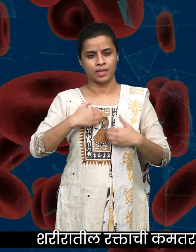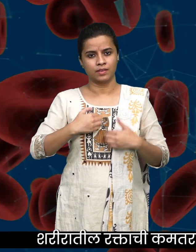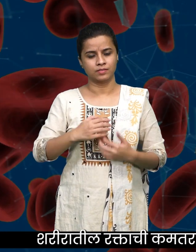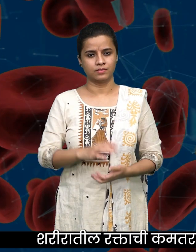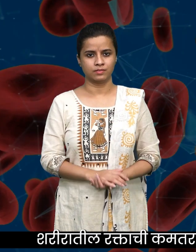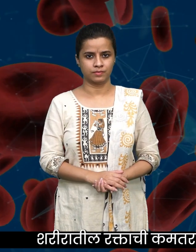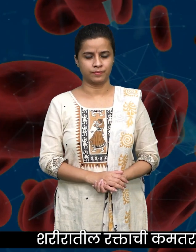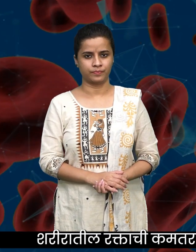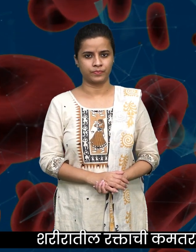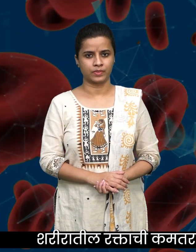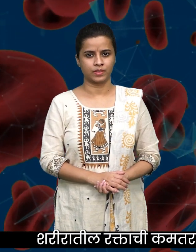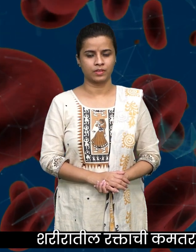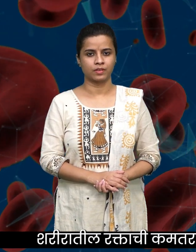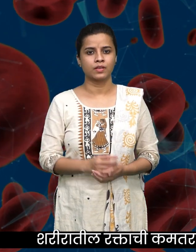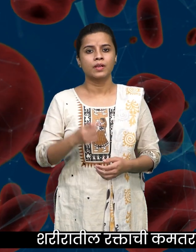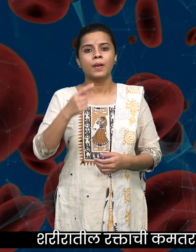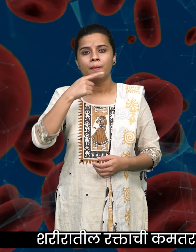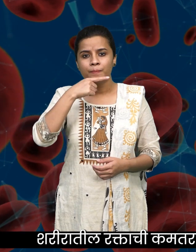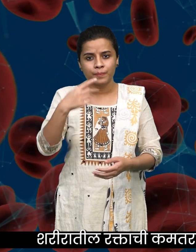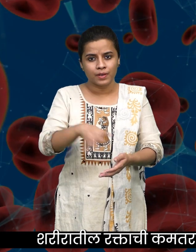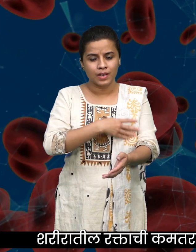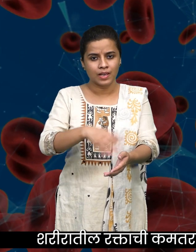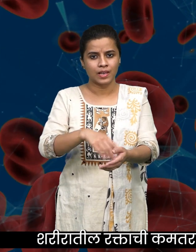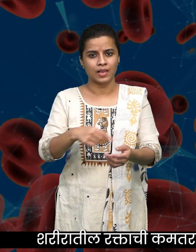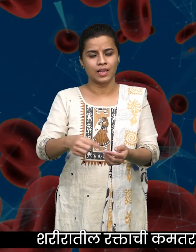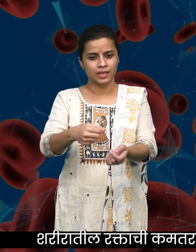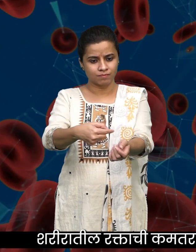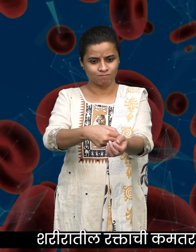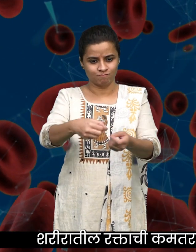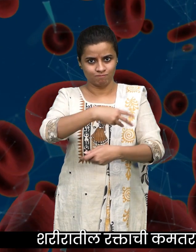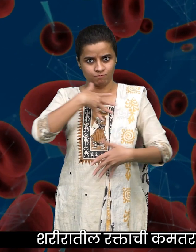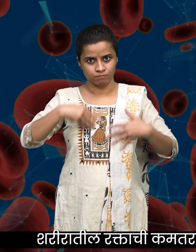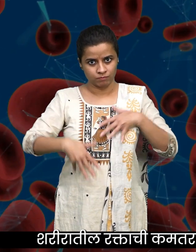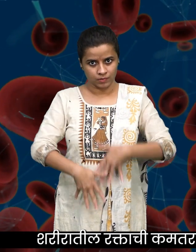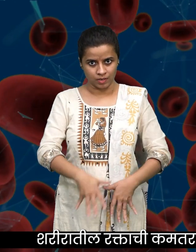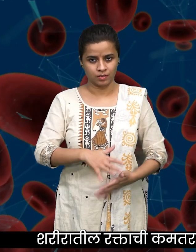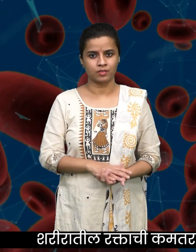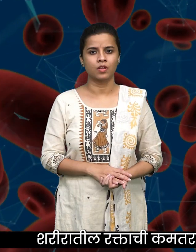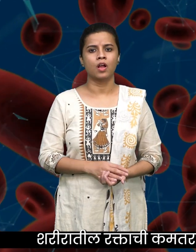शरीरातील रक्ताची कमतरता भरून काढण्यासाठी रक्त संक्रमण केले जातात.